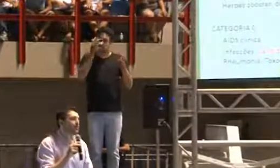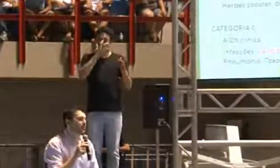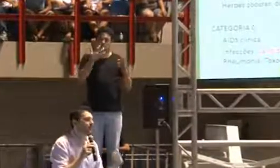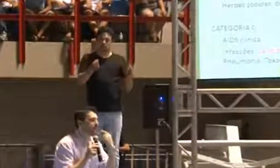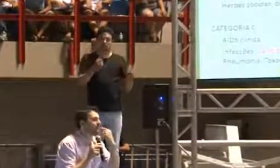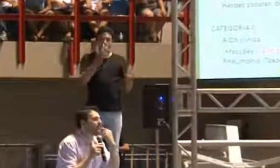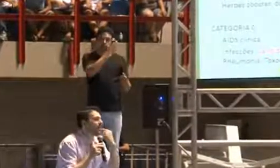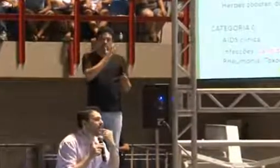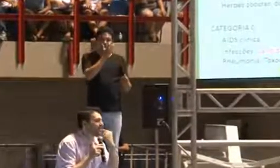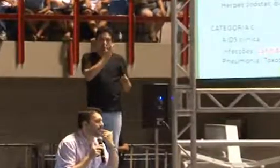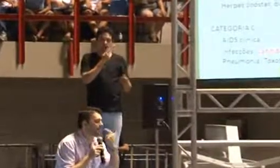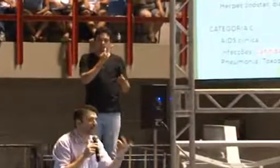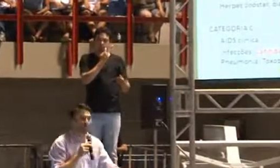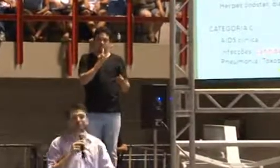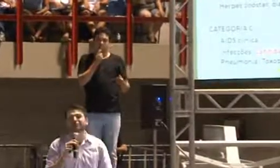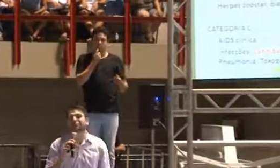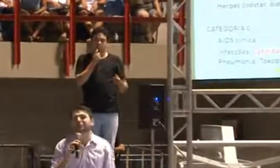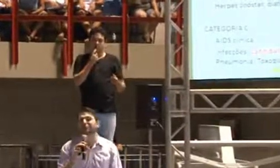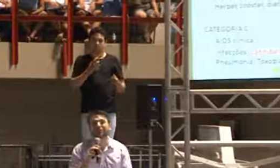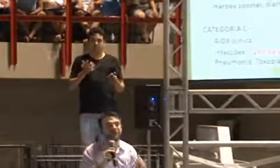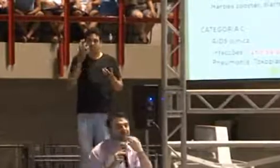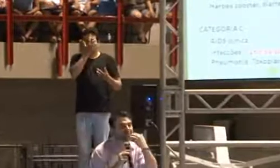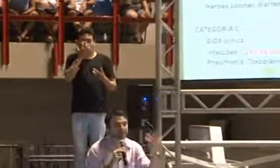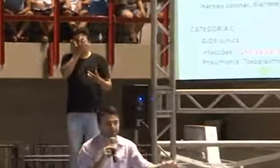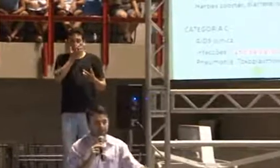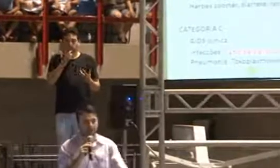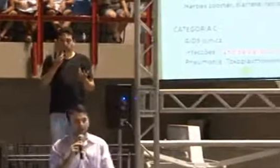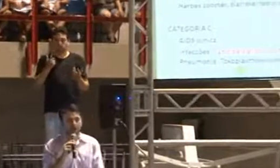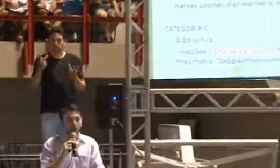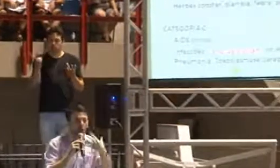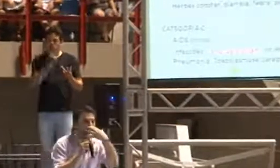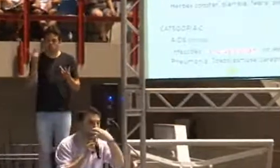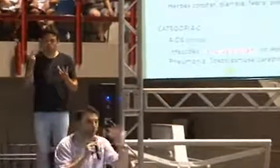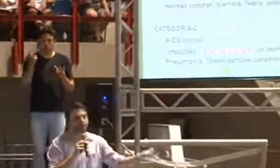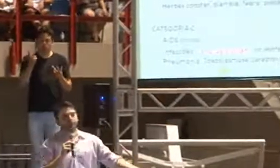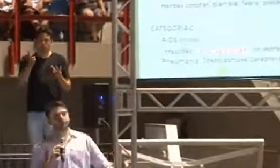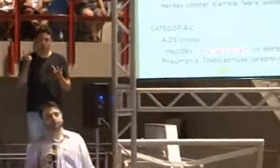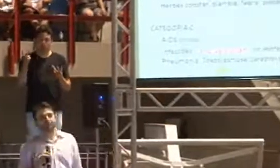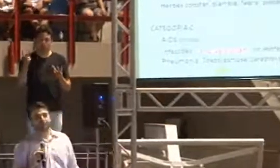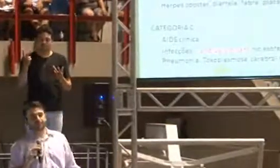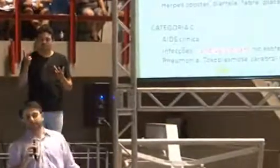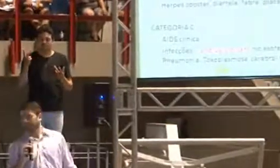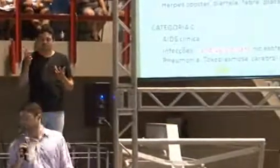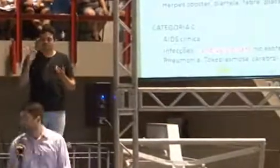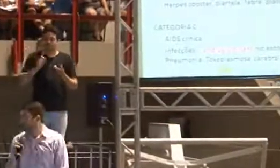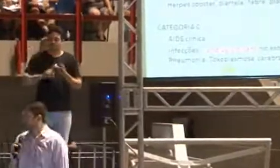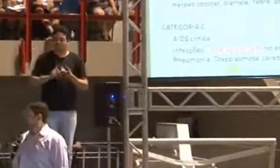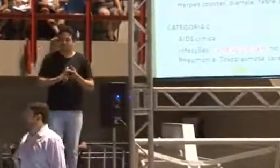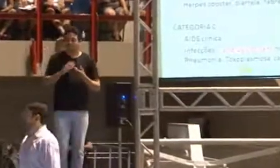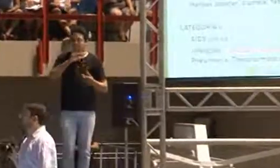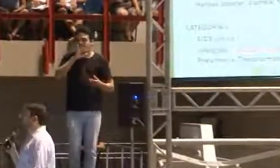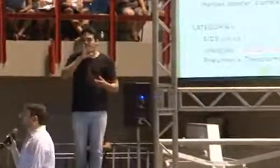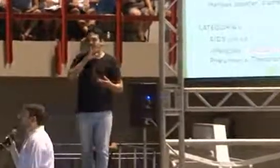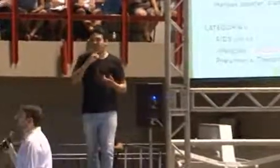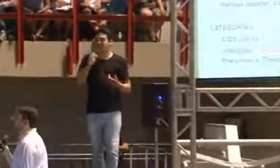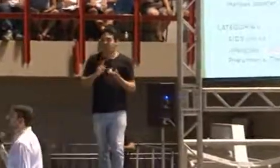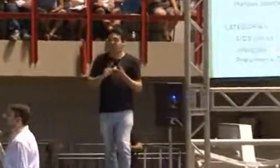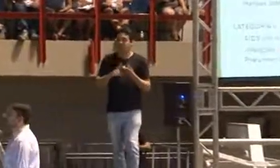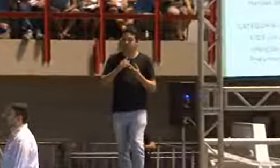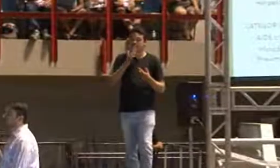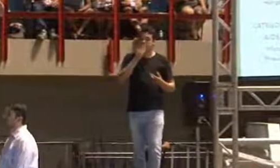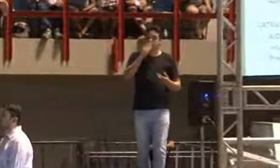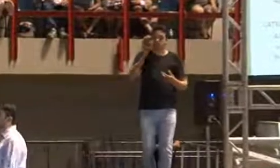um beijo, toda rasgada. Aí eu te dou, aí toda rasgada. Aí pegou. Pessoal, qual é o